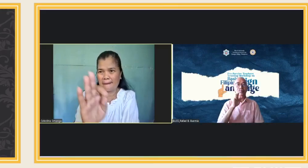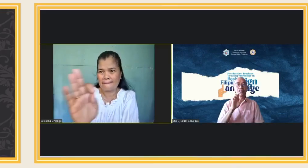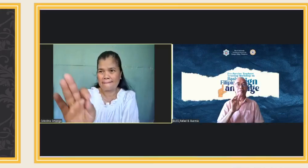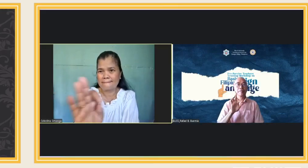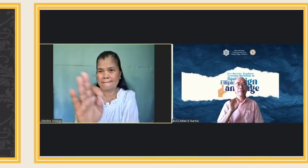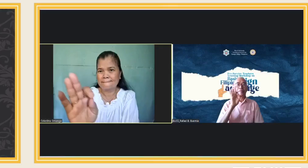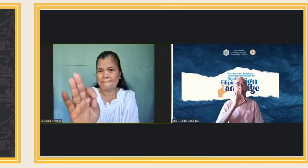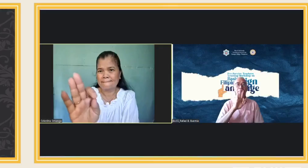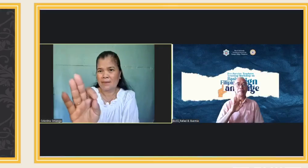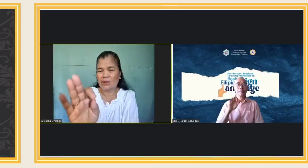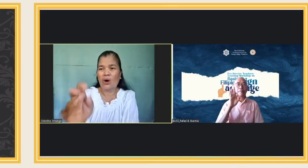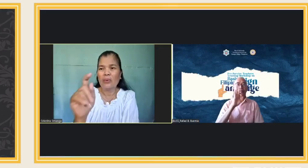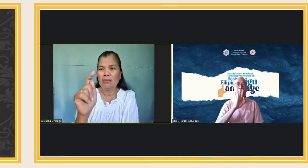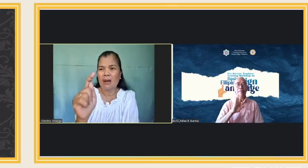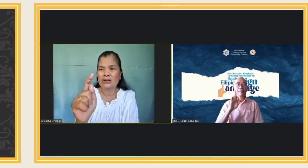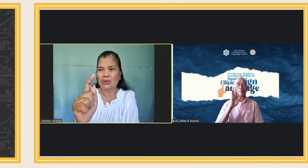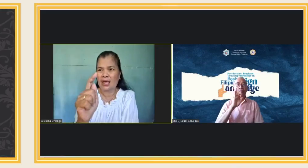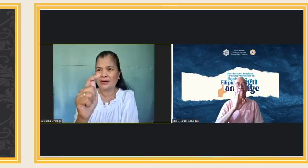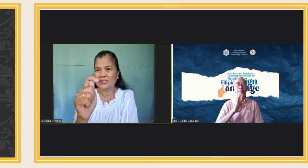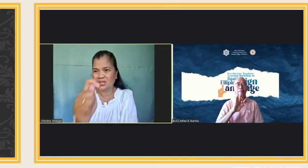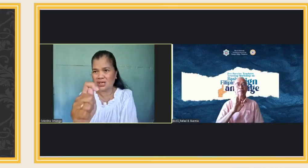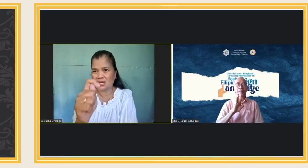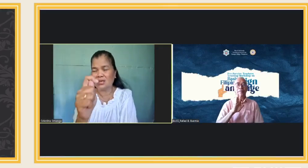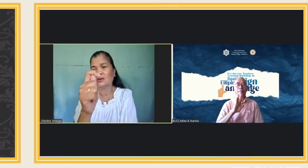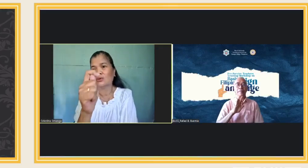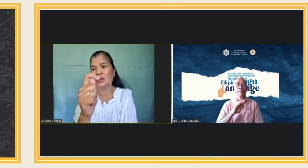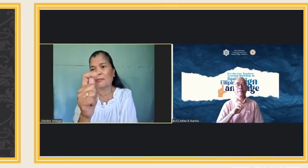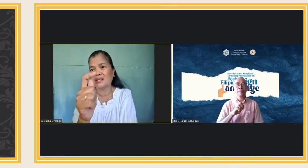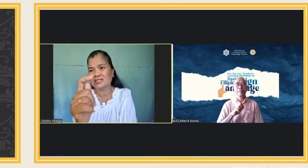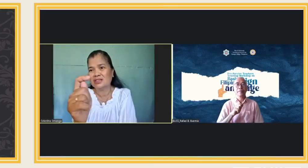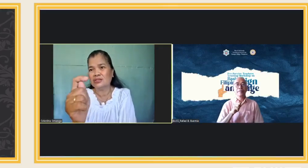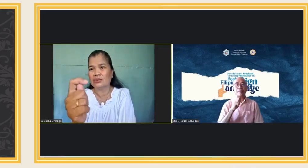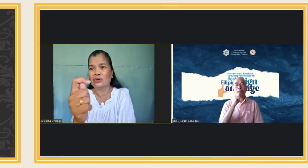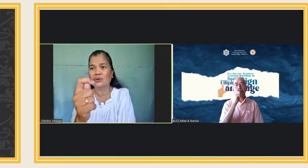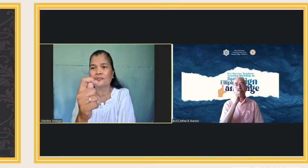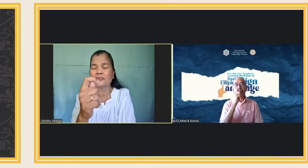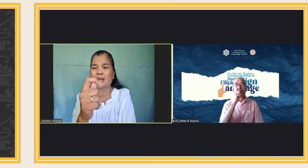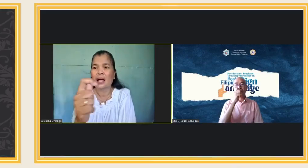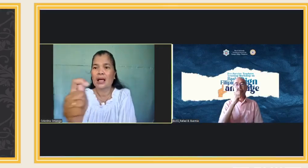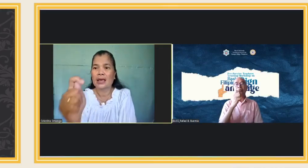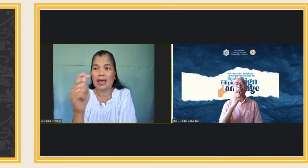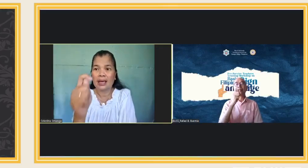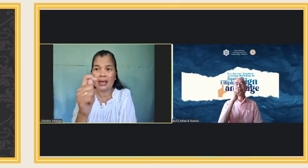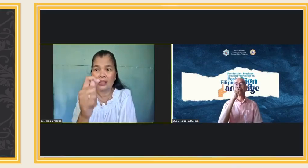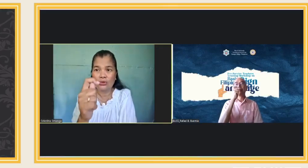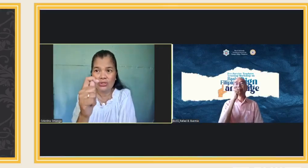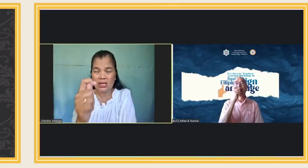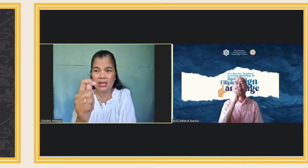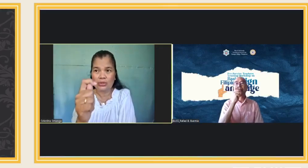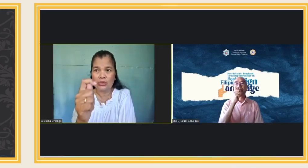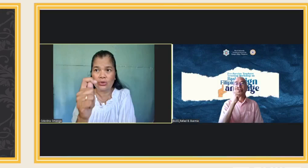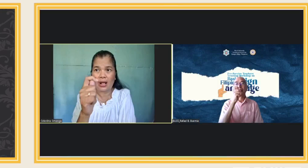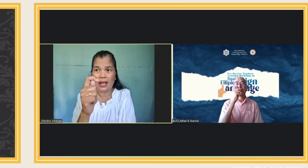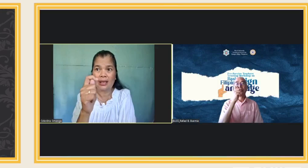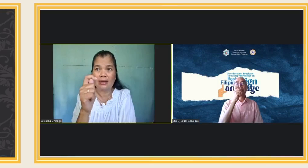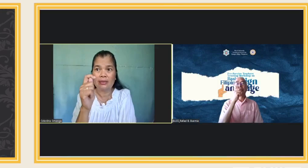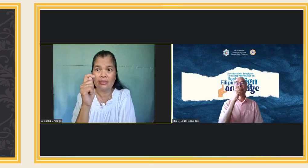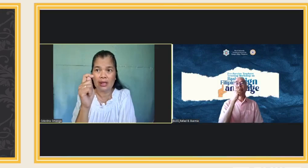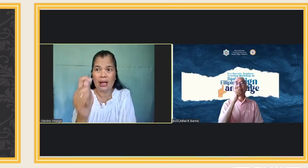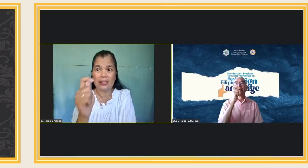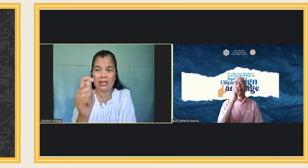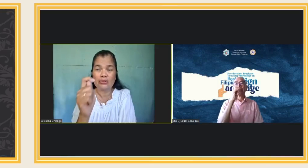Friday. Going back to letter T, kung napansin nyo, itong T na to